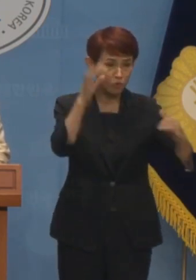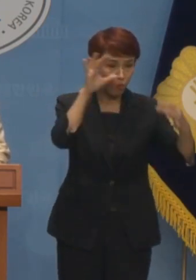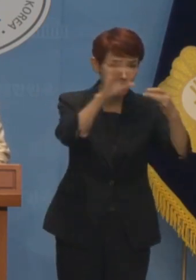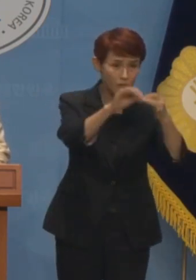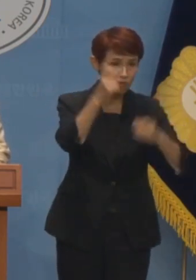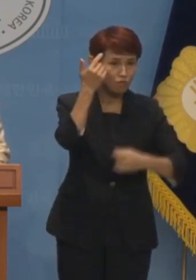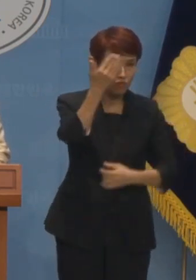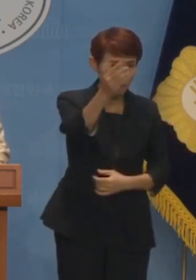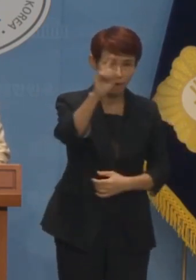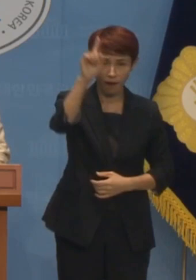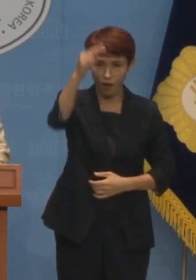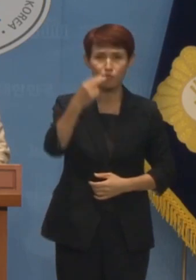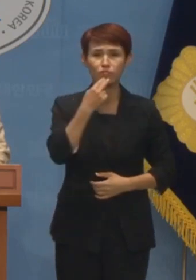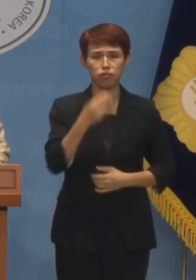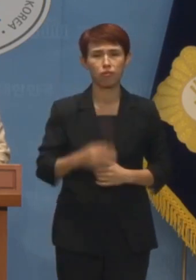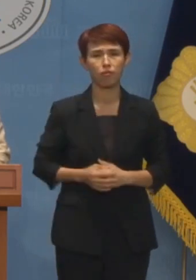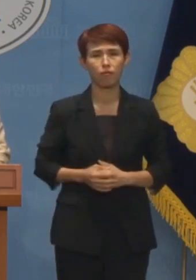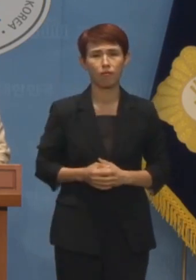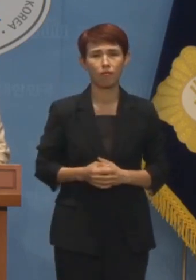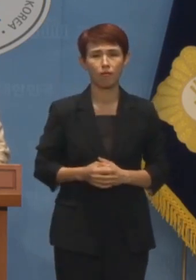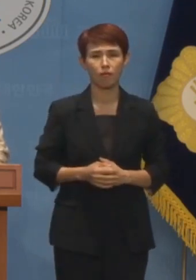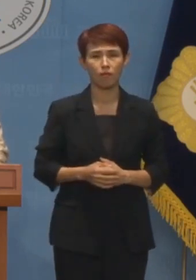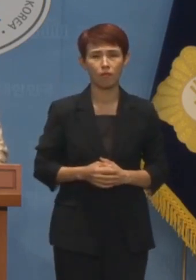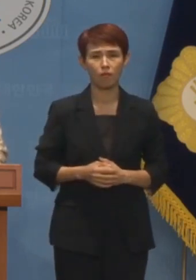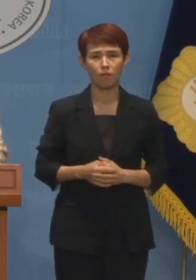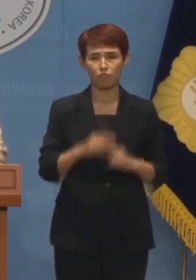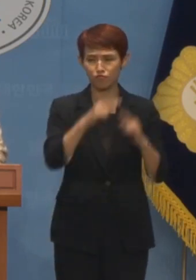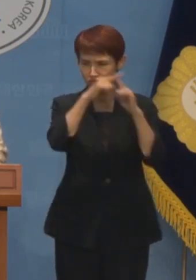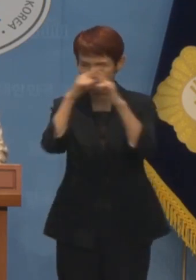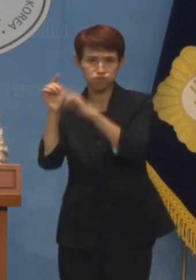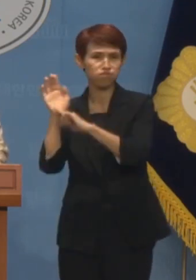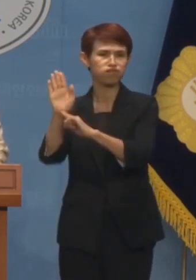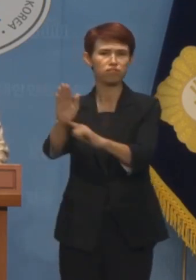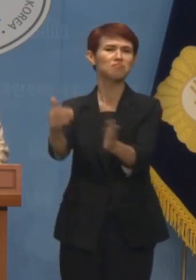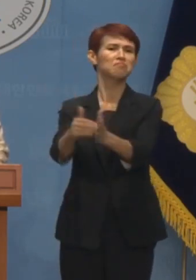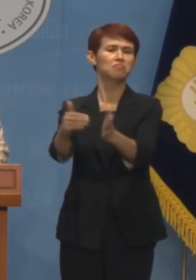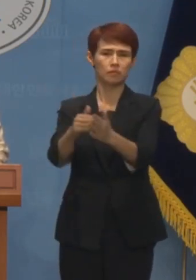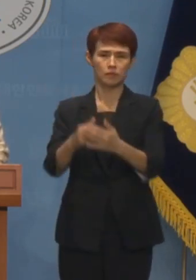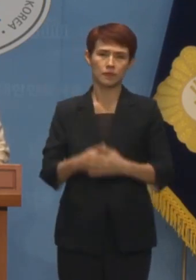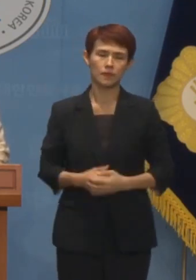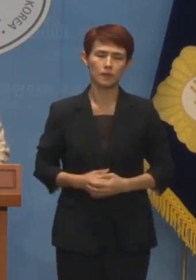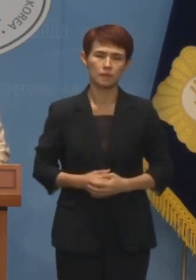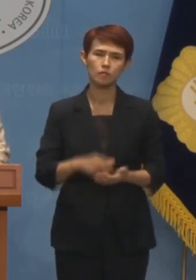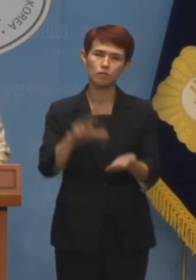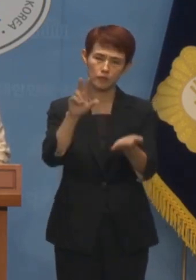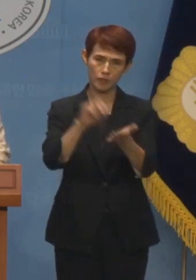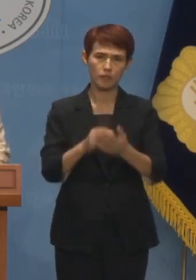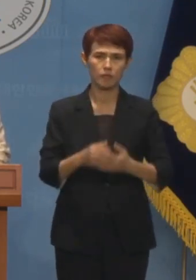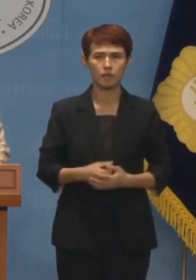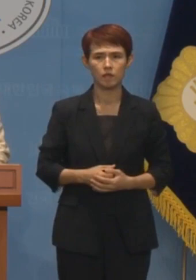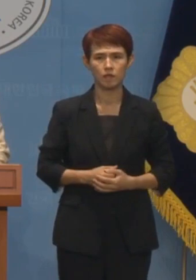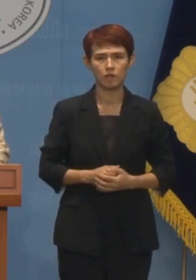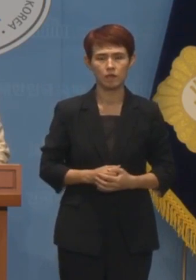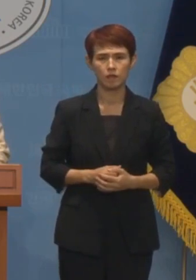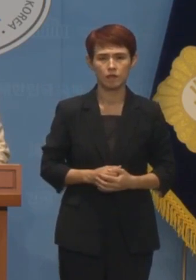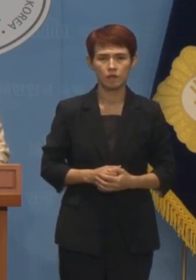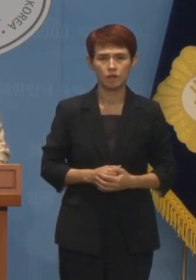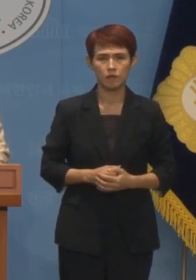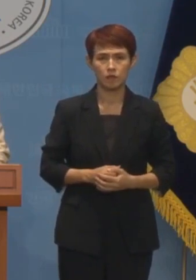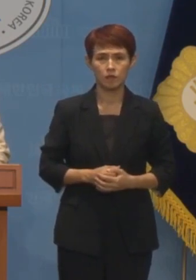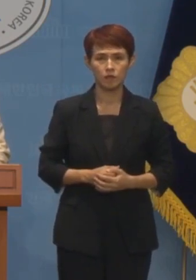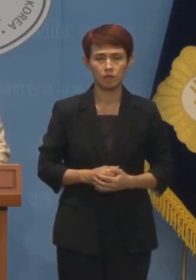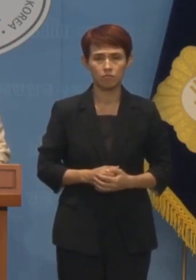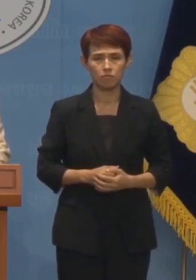동의나 설명을 하지 않았다는 점입니다. 안보 최전선에서 접경지역이라는